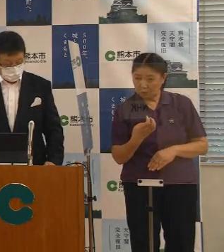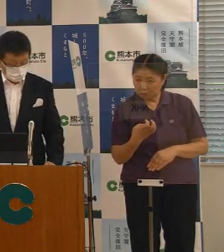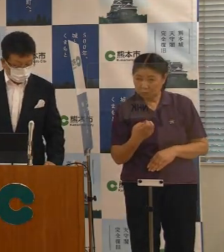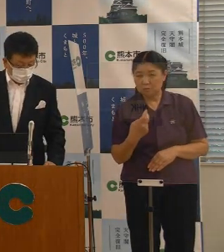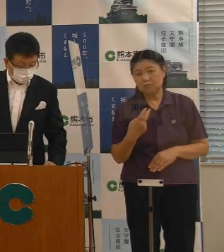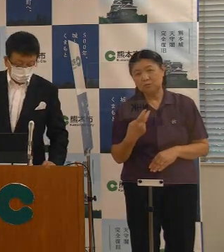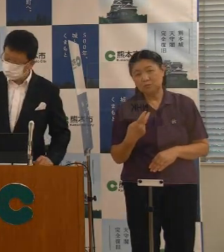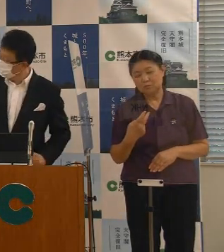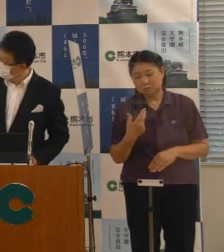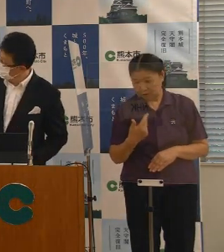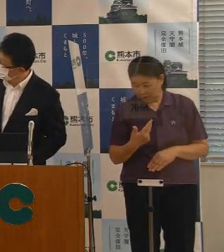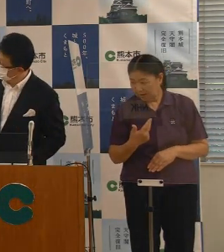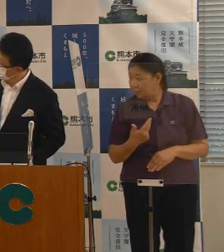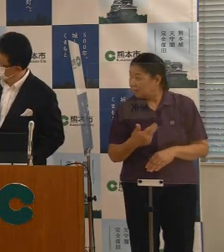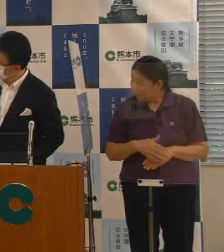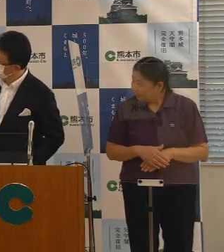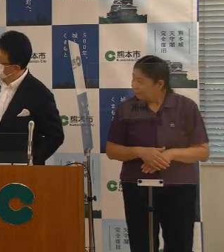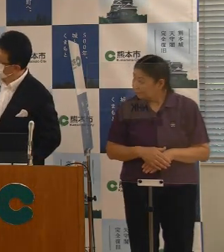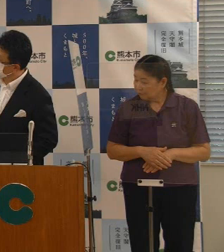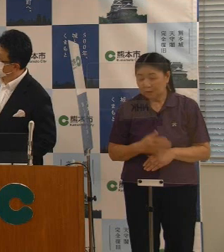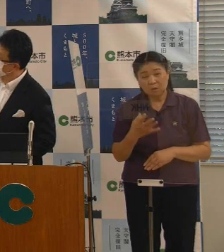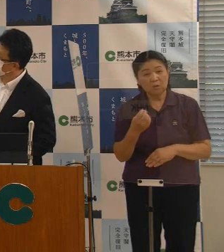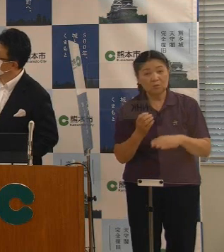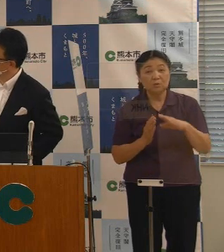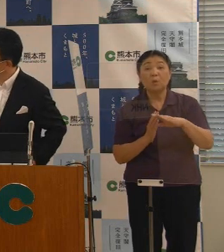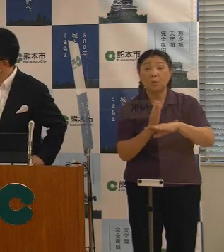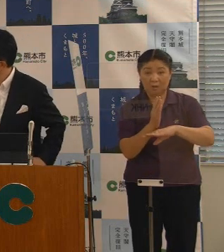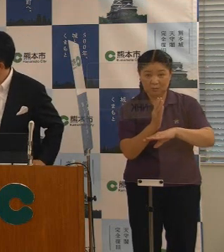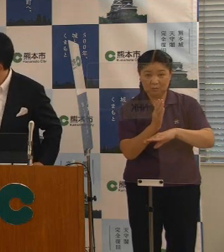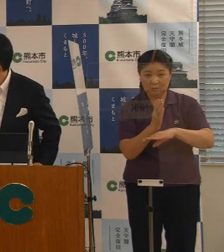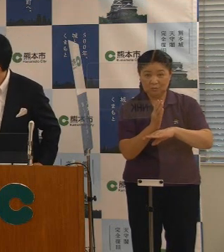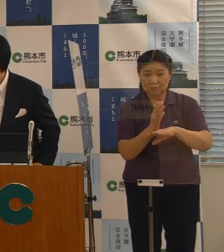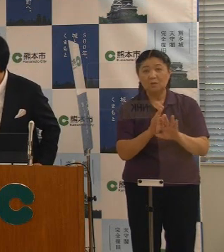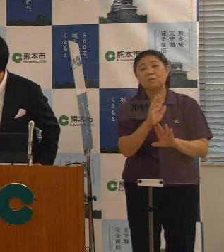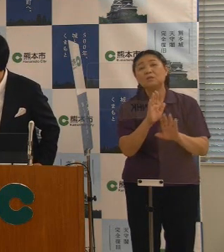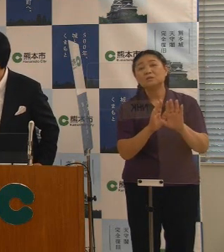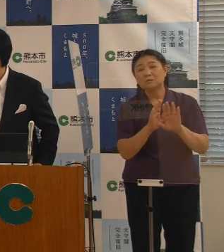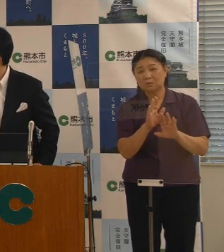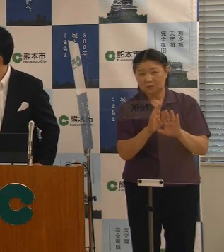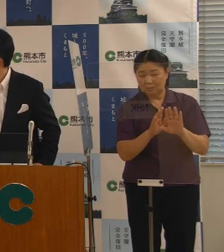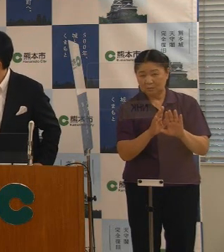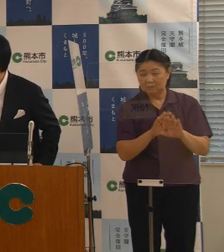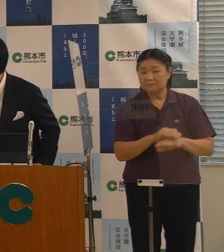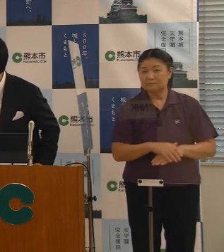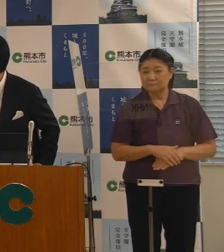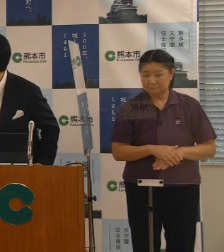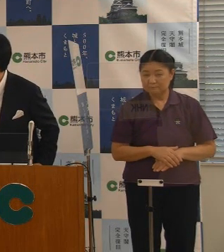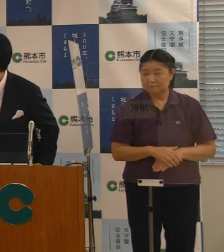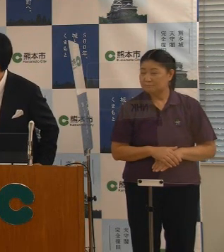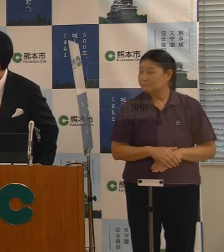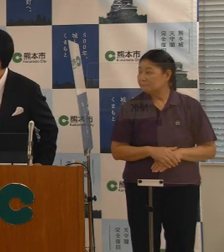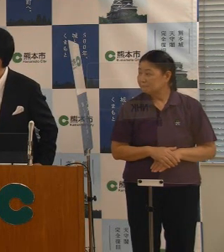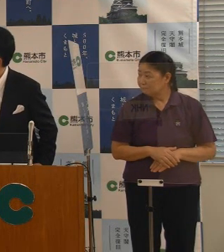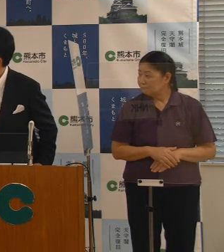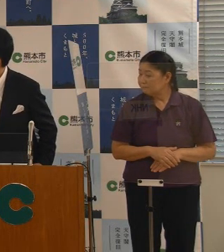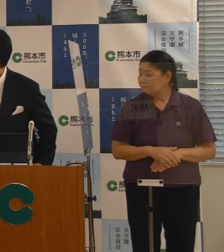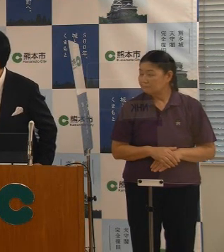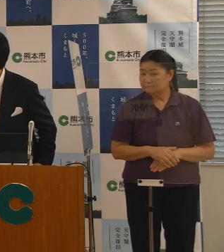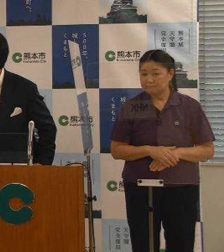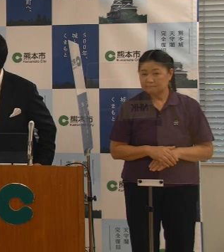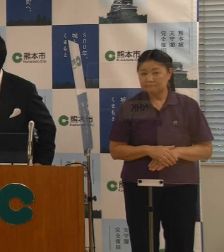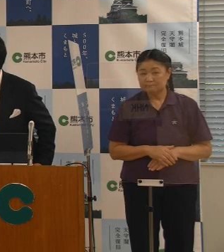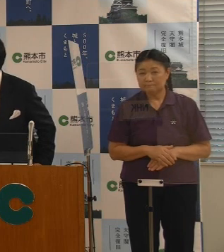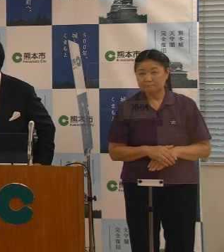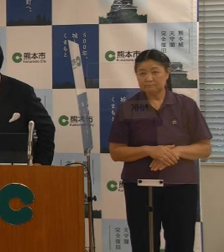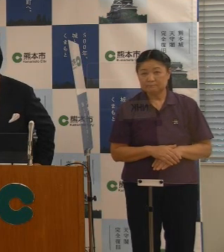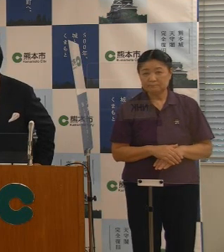142名、まあ、140名ぐらいを超えるような状況になっているということでありますので、93名ですかね、ですので